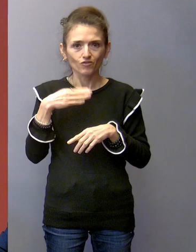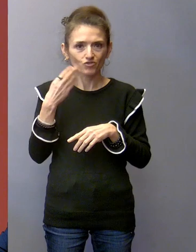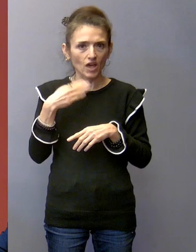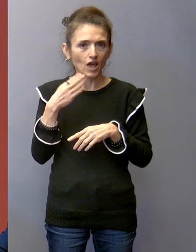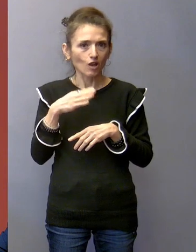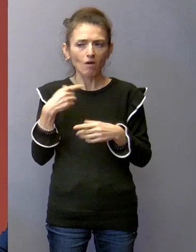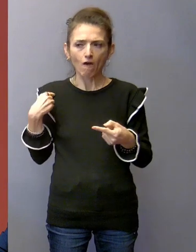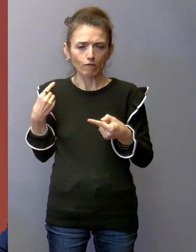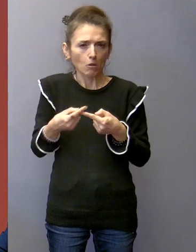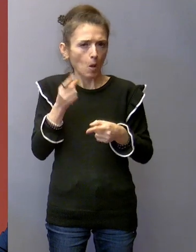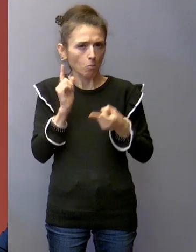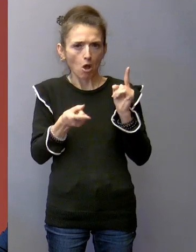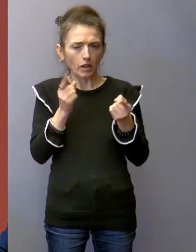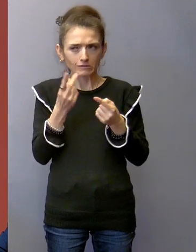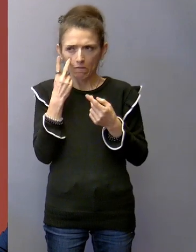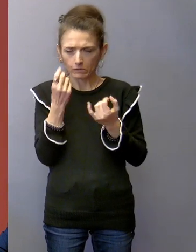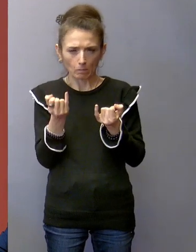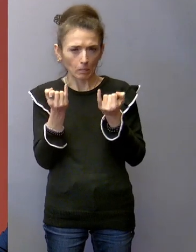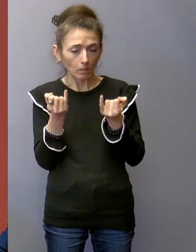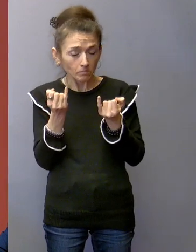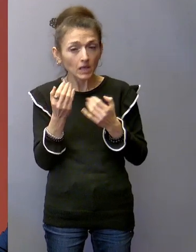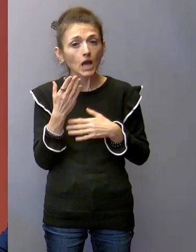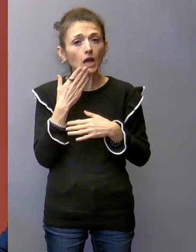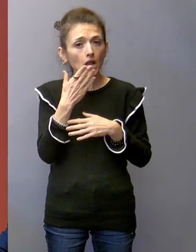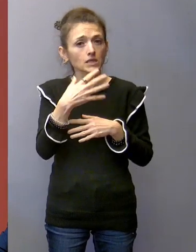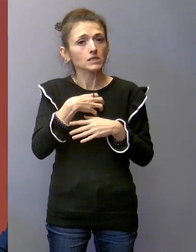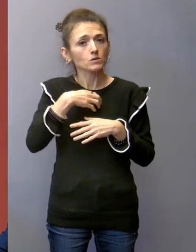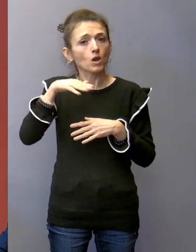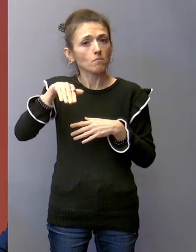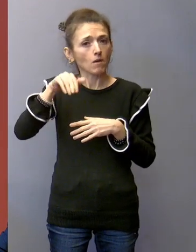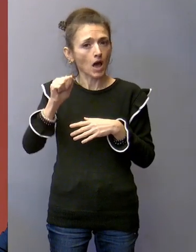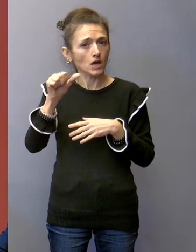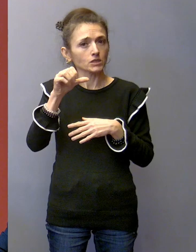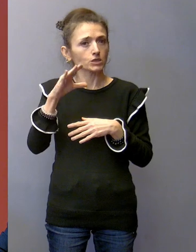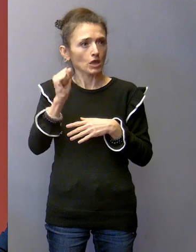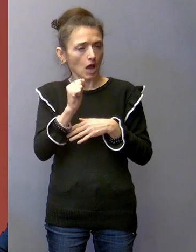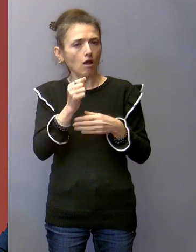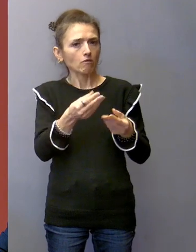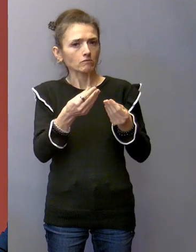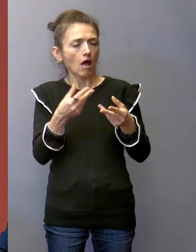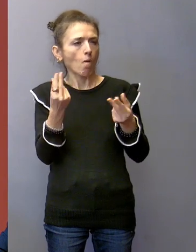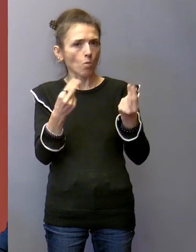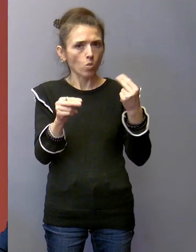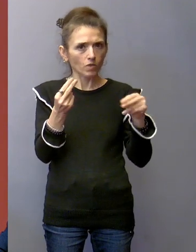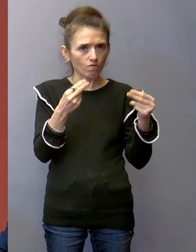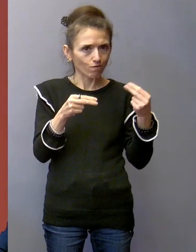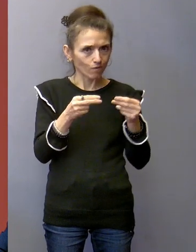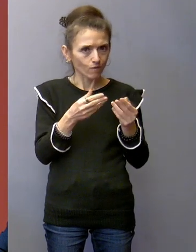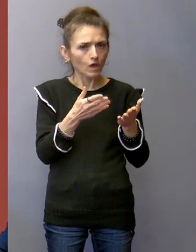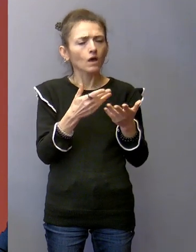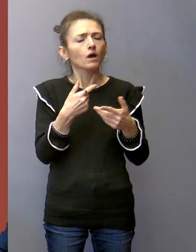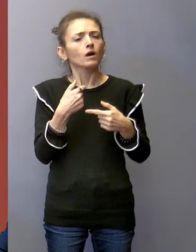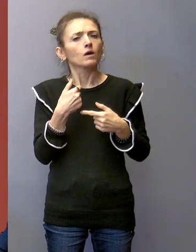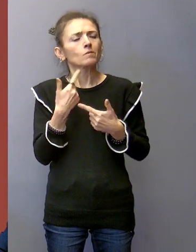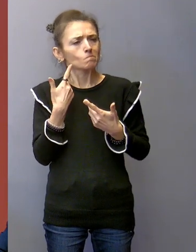l'assessore Mascia per aver portato queste modifiche Io leggo e rileggo su cui però francamente